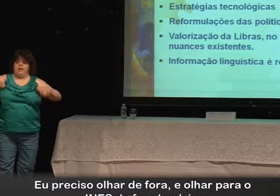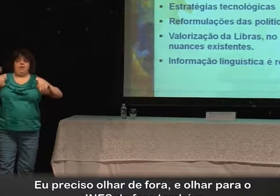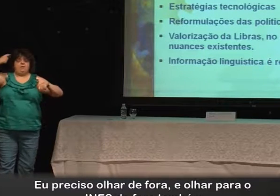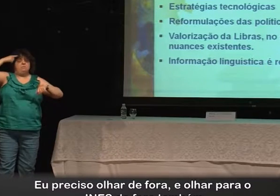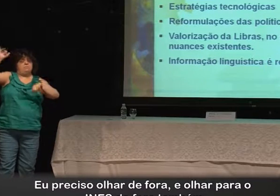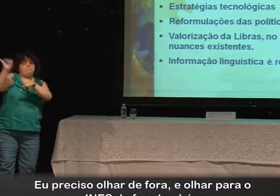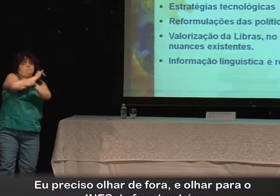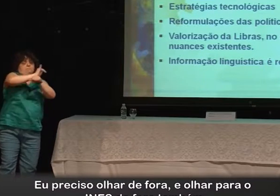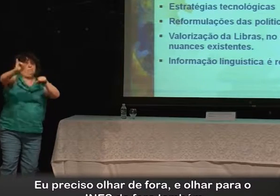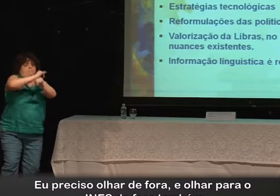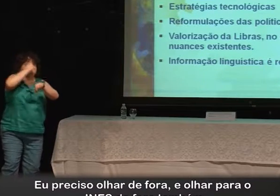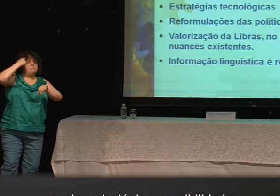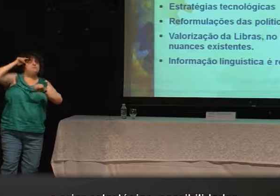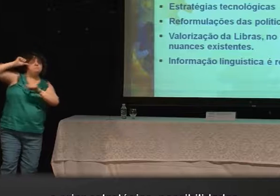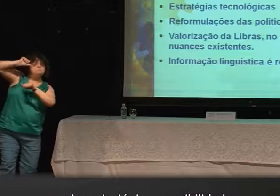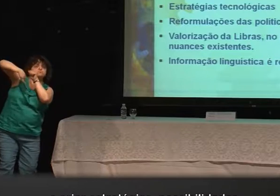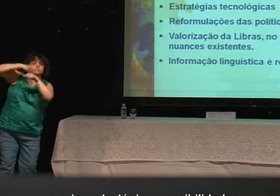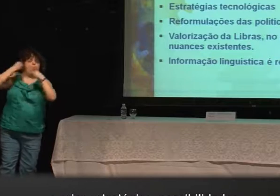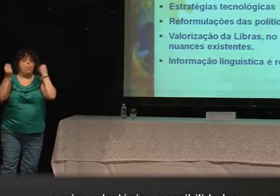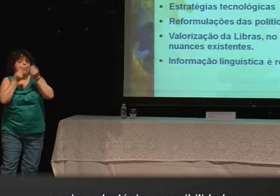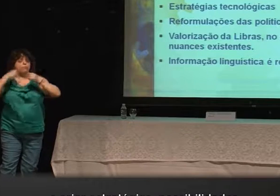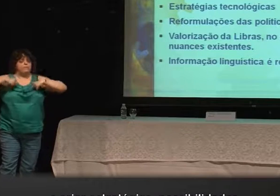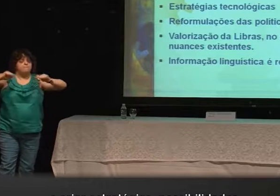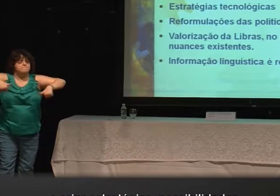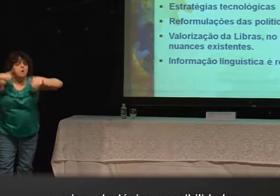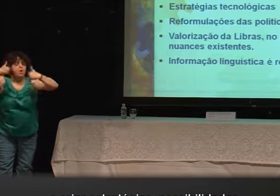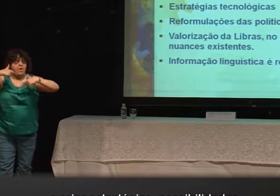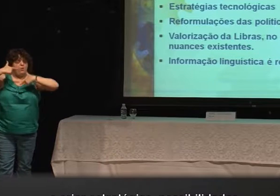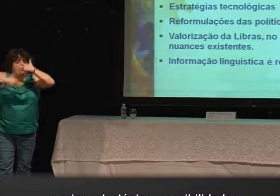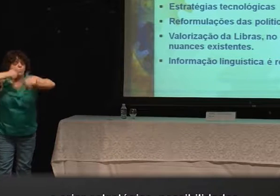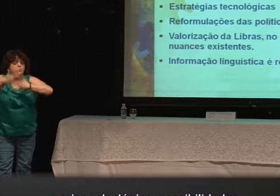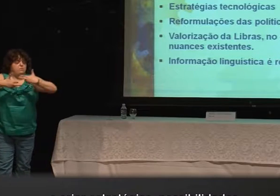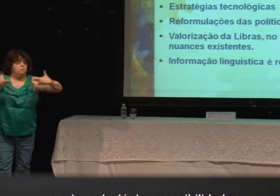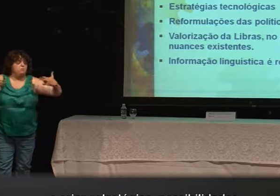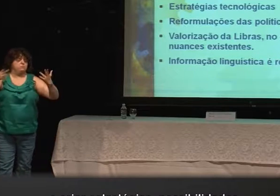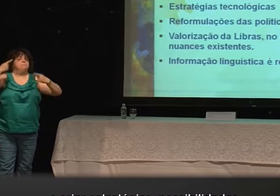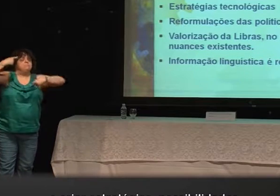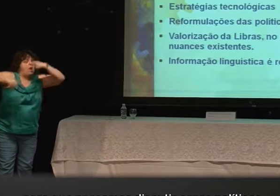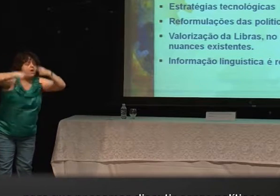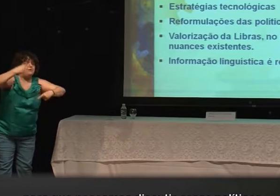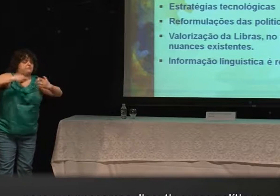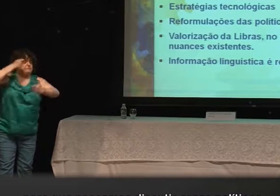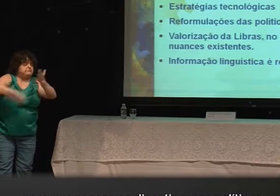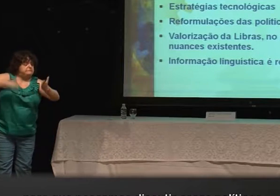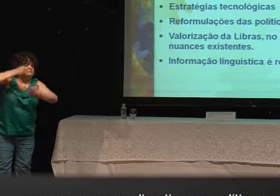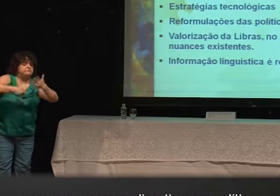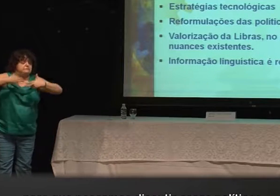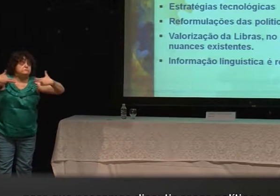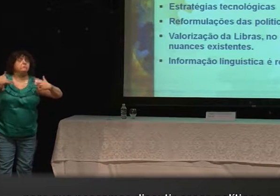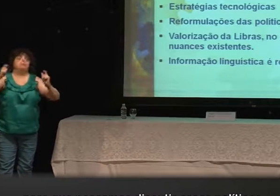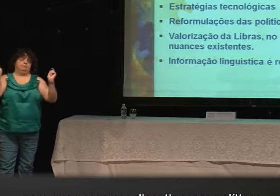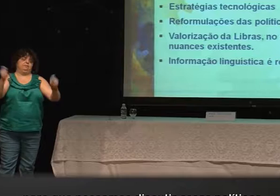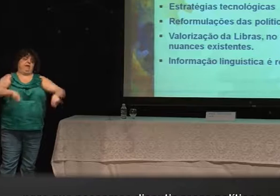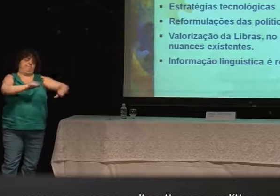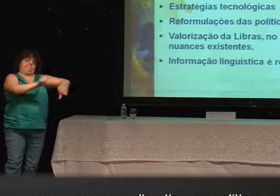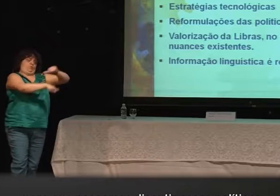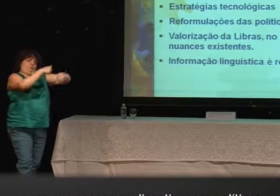de fora também e criar estratégias, possibilidades para que essa política, para que